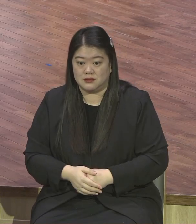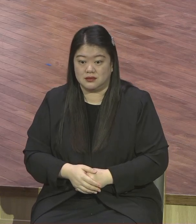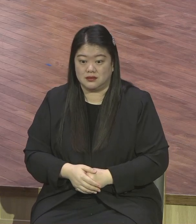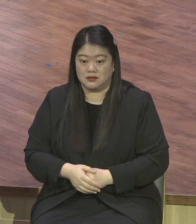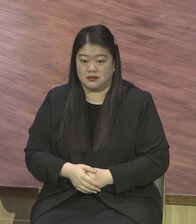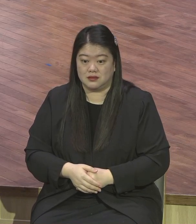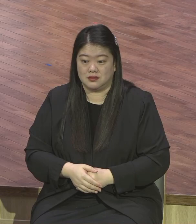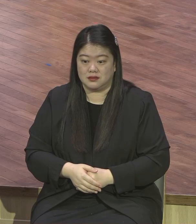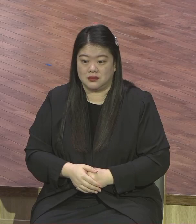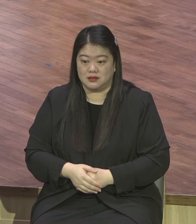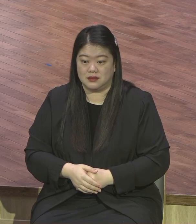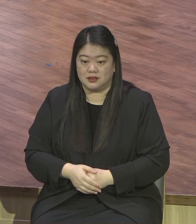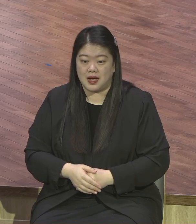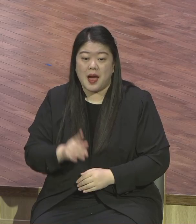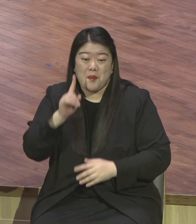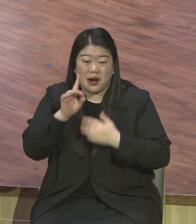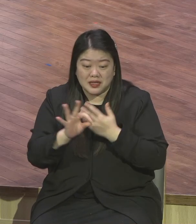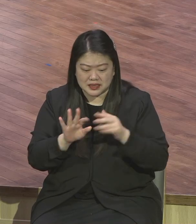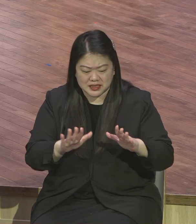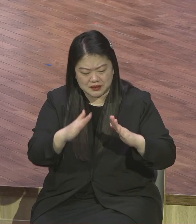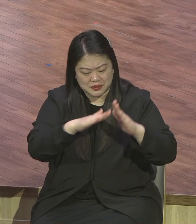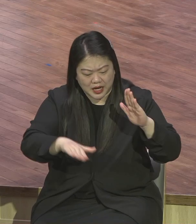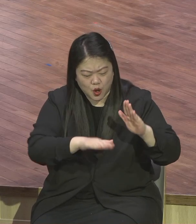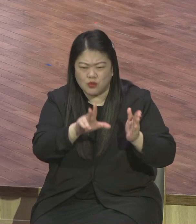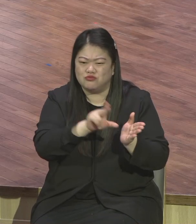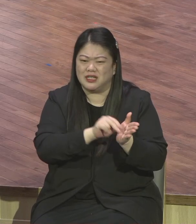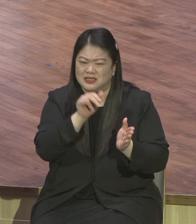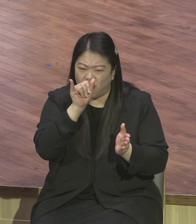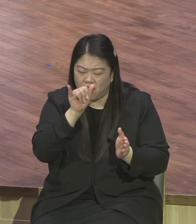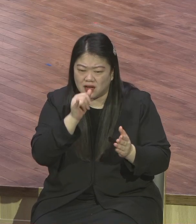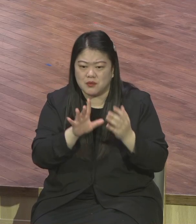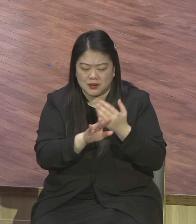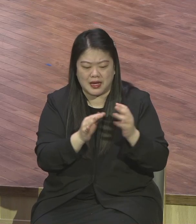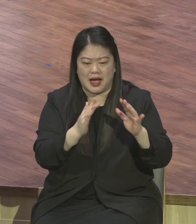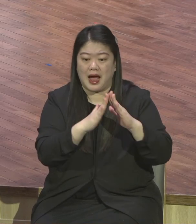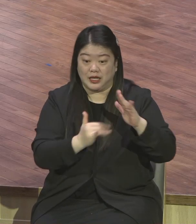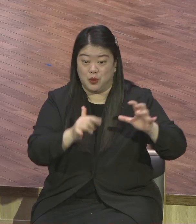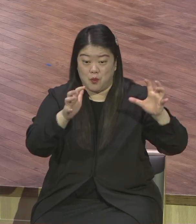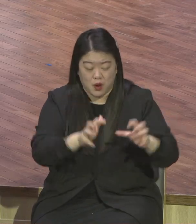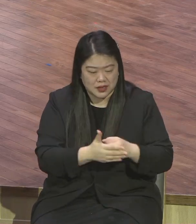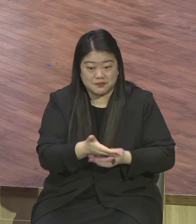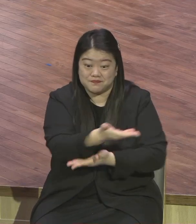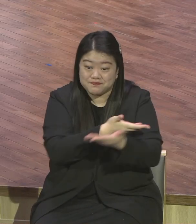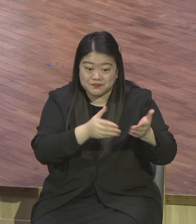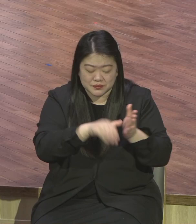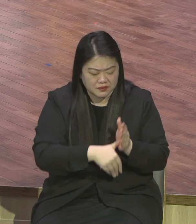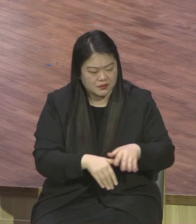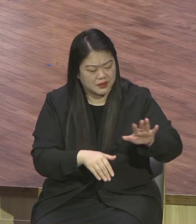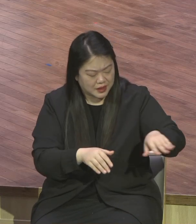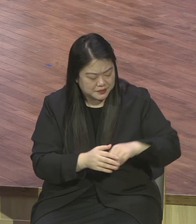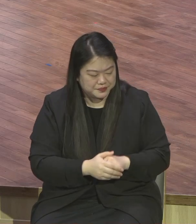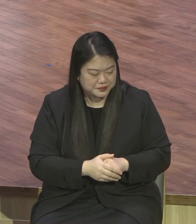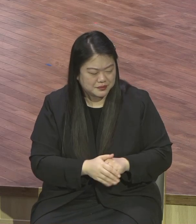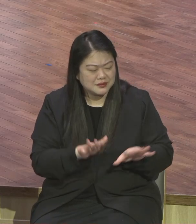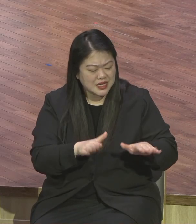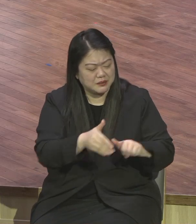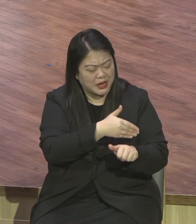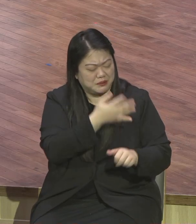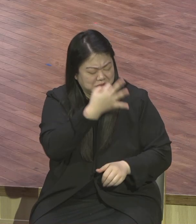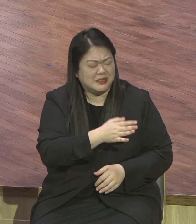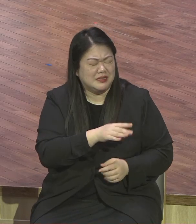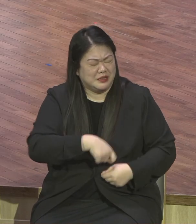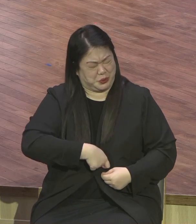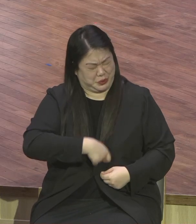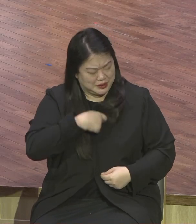우리가 아프지만은 힘들지만은 하나님이 살아계시지 않냐, 하나님이 우리 구원하지 않느냐, 하나님의 영이 우리 안에 있지